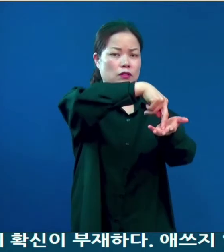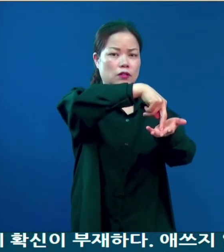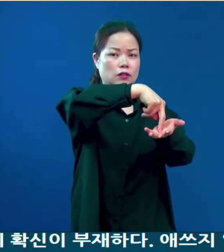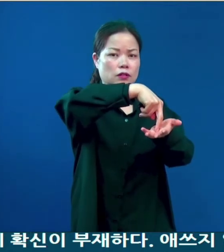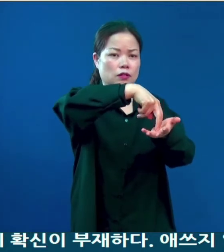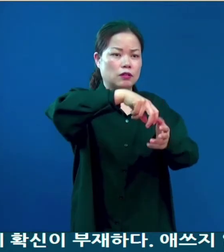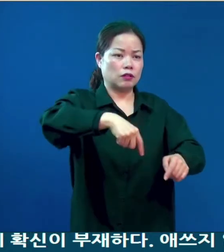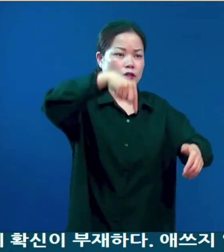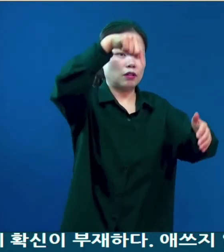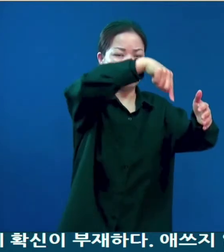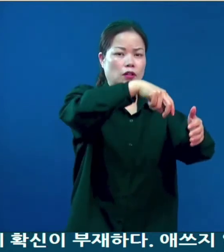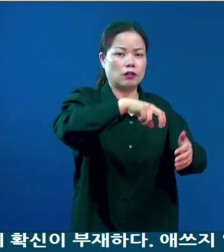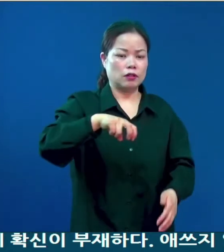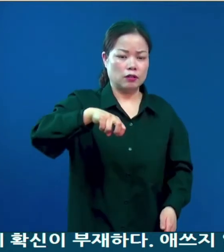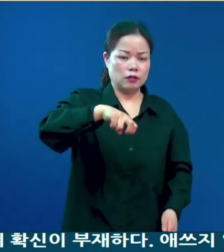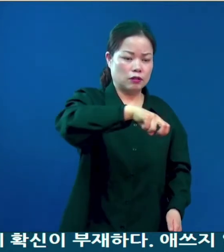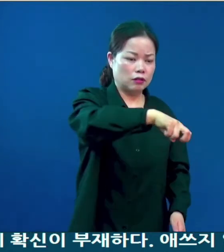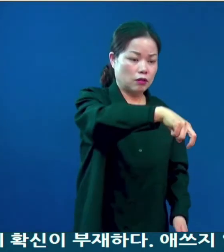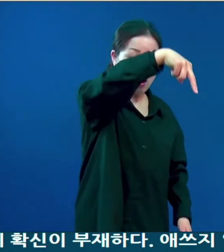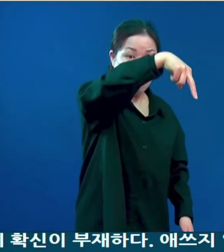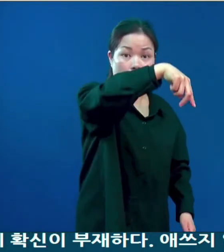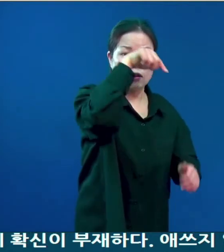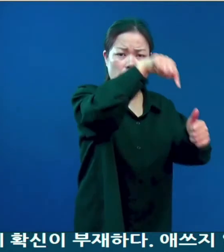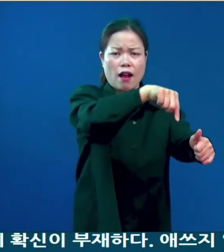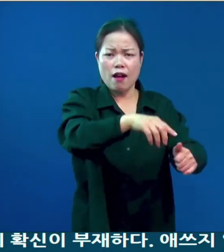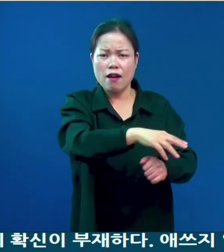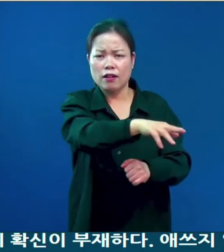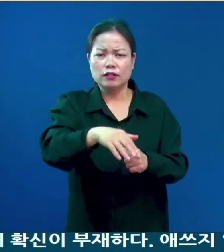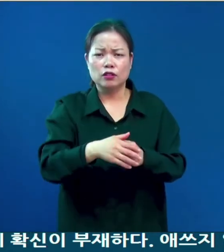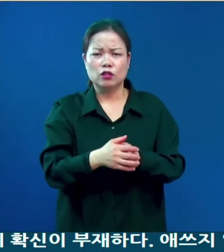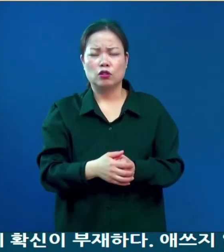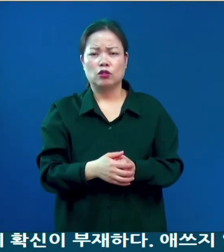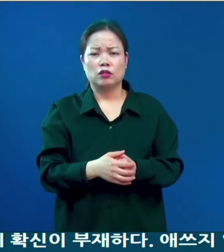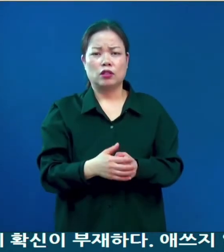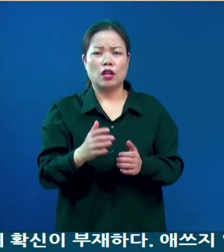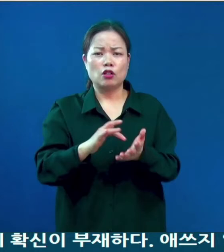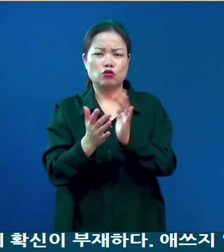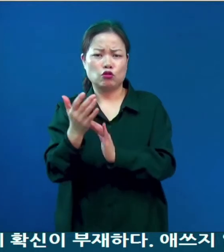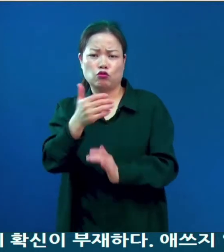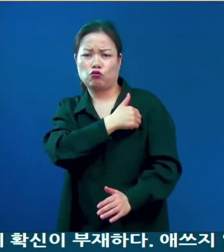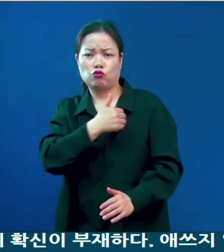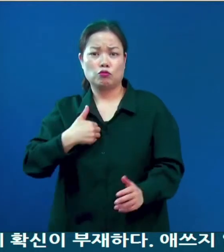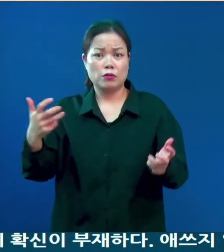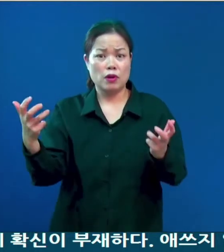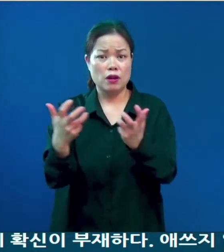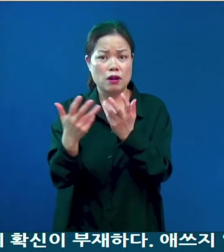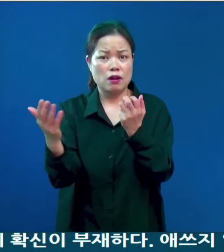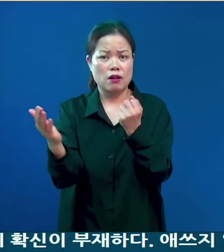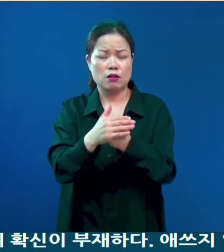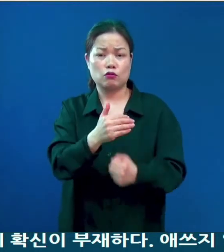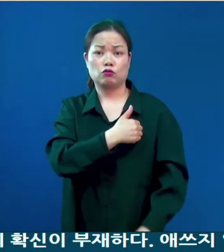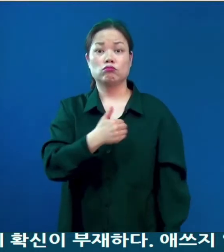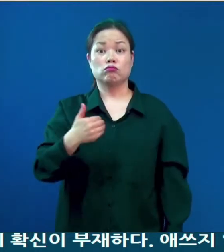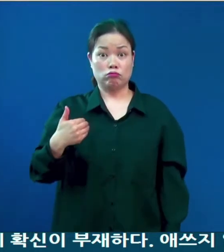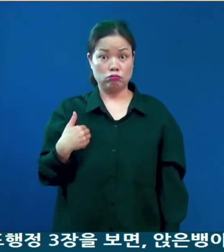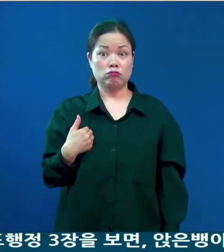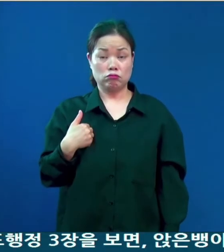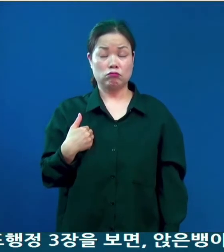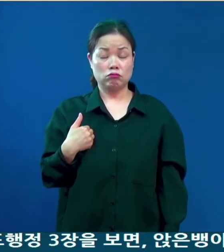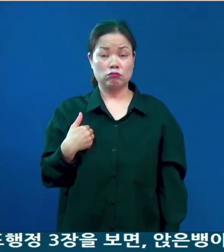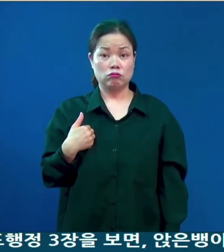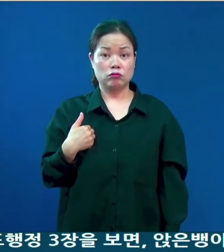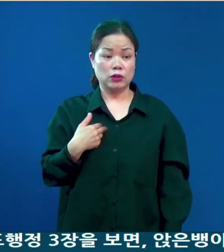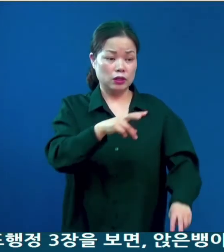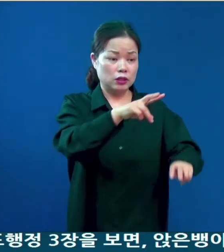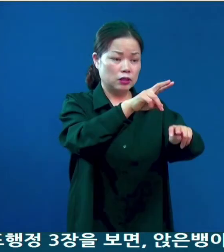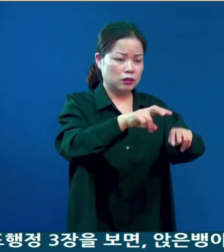통해서 예수로 충만하니까 충분한 거예요. 예수로 충만하니 충분하여 어떻게 돼요? 그